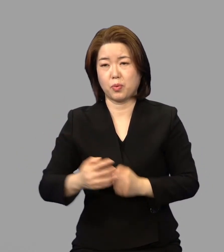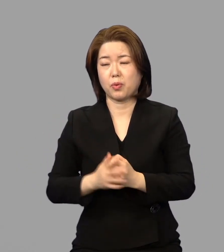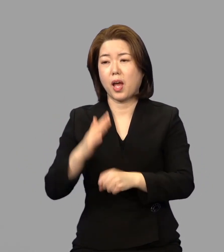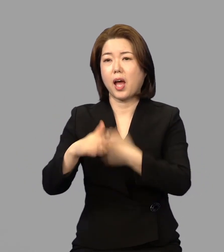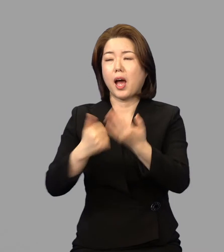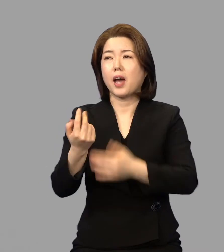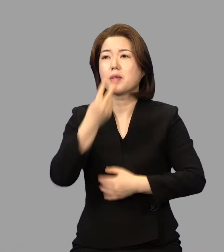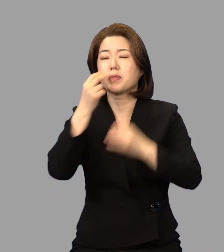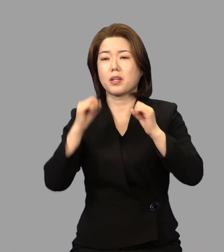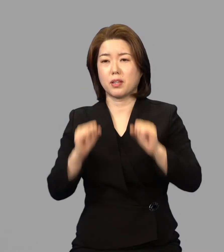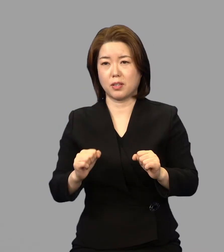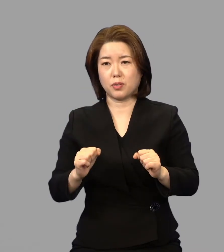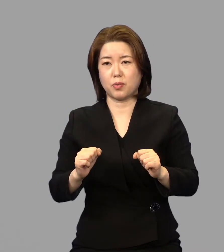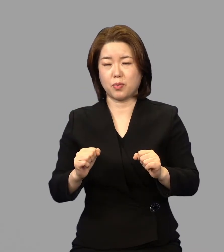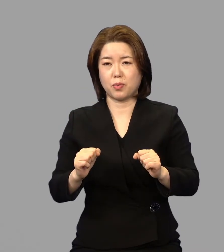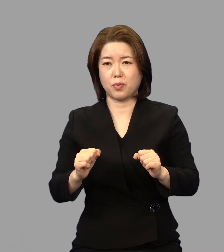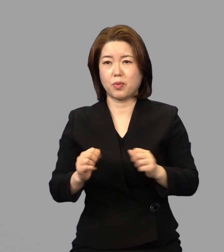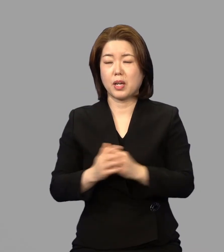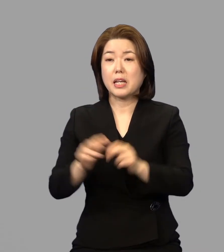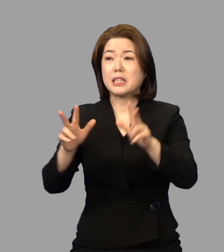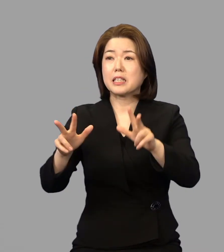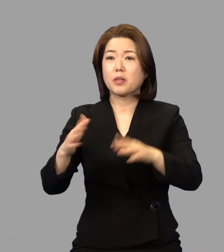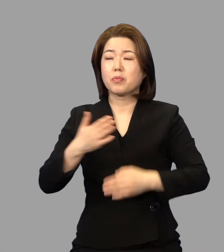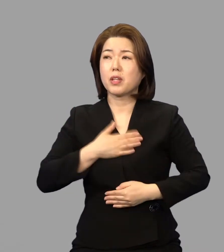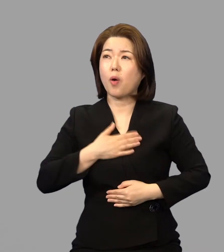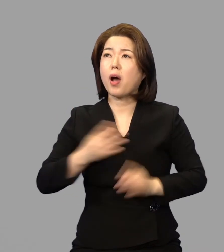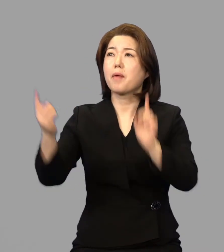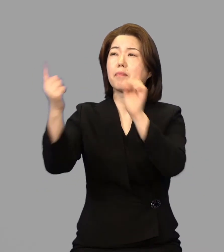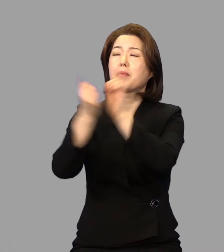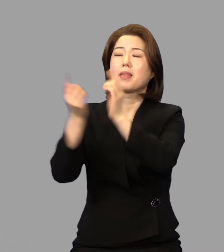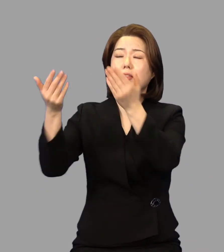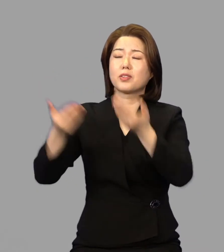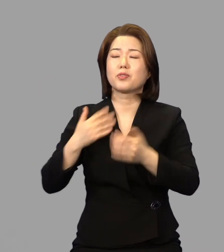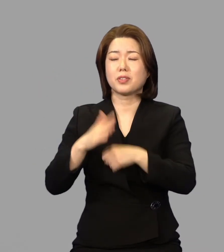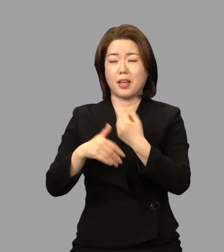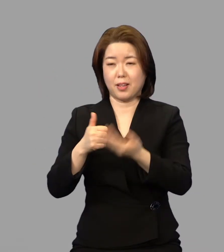하나님은 살아계신, 지금도 나와 만나신 하나님,